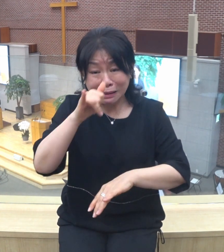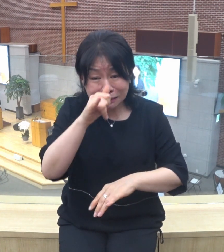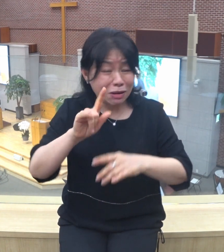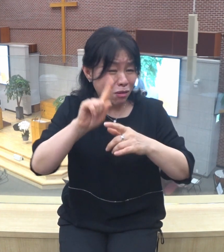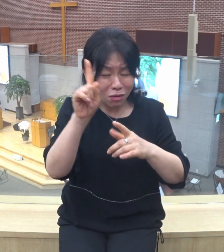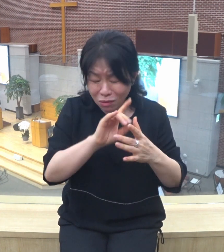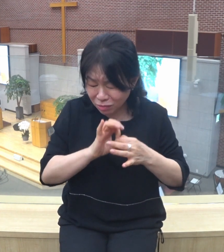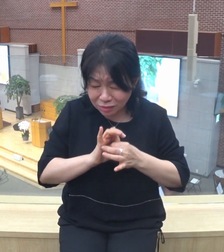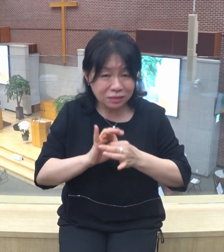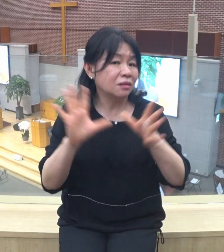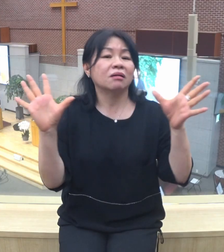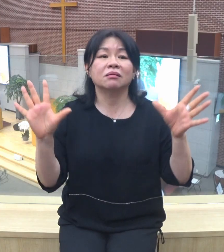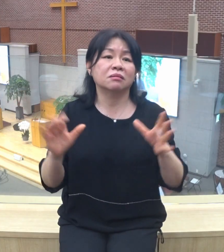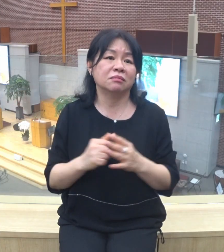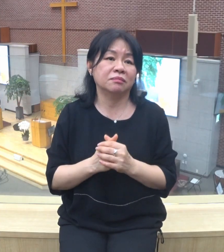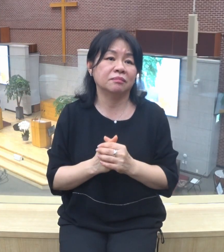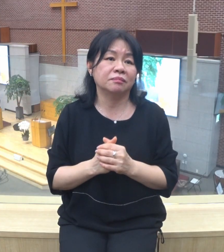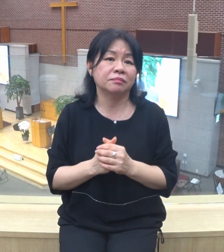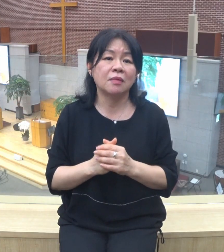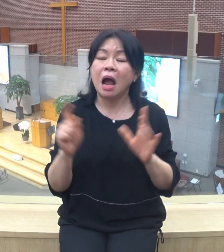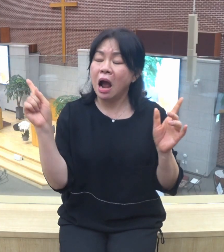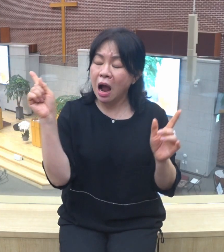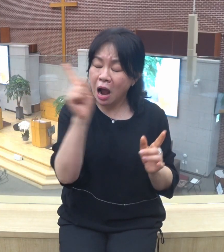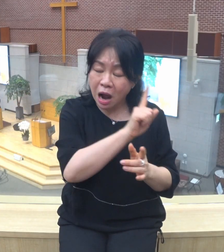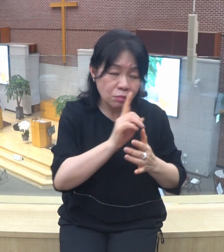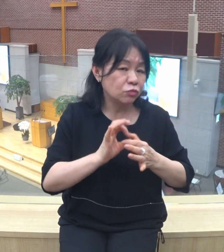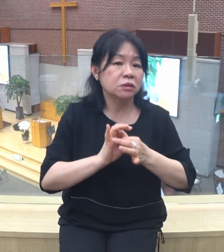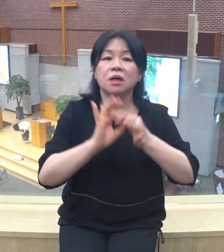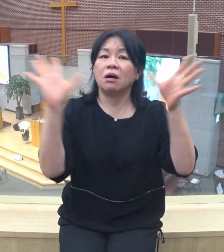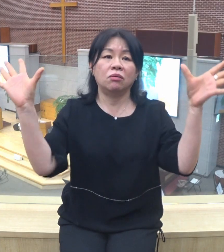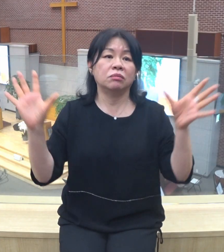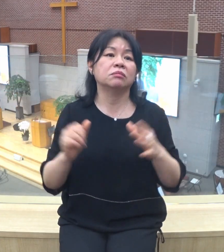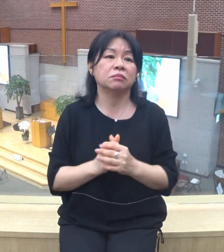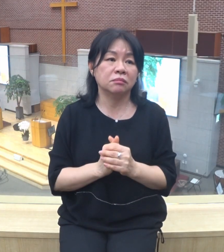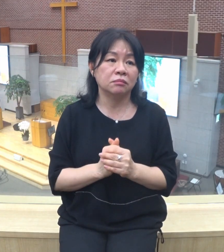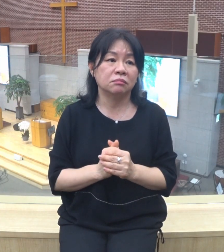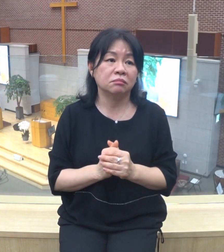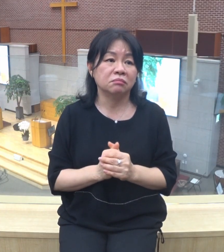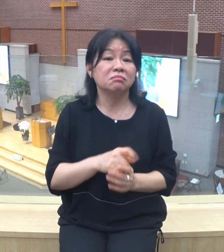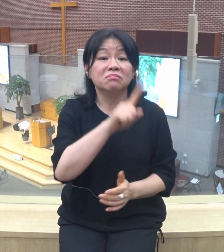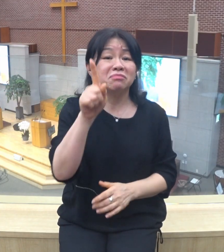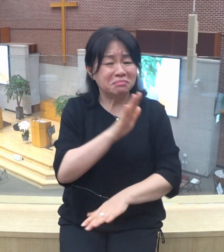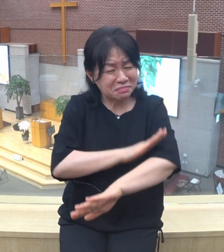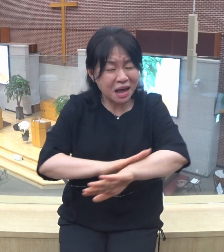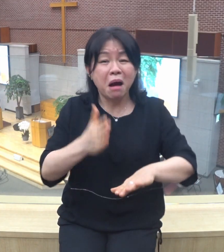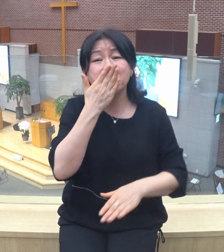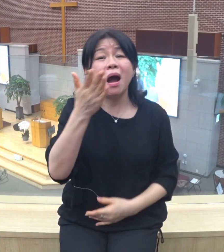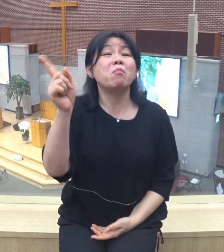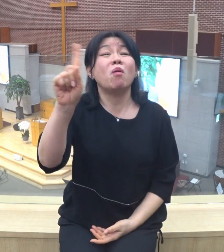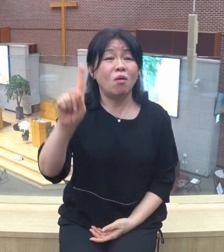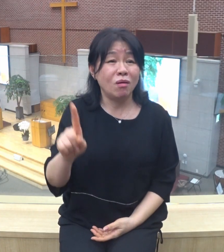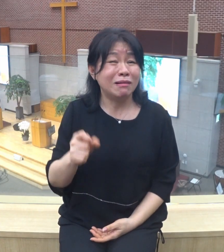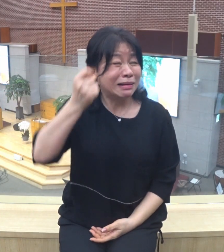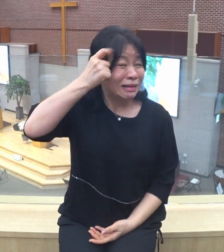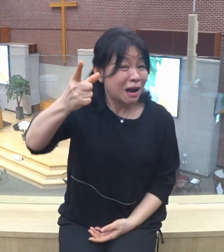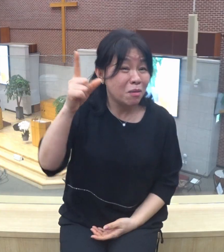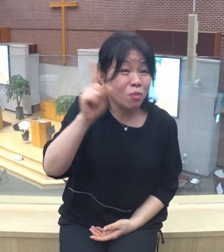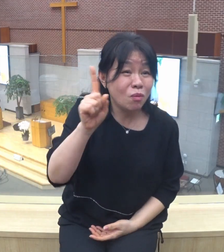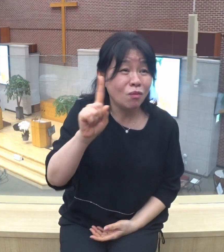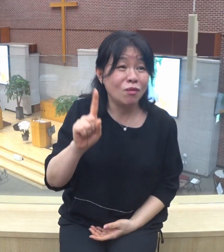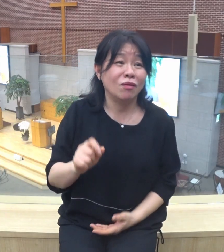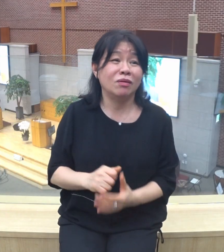무엇을 못해냈든지 아무런 상관이 없습니다. 우리가 사실 뭘 그렇게 할 수 있겠습니까? 땅의 인간인